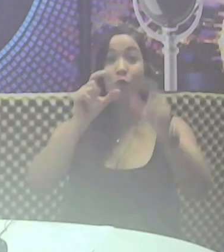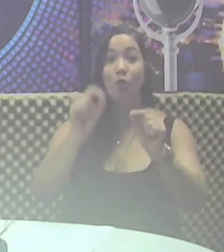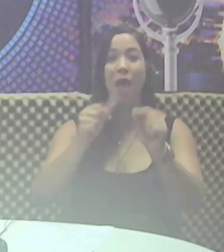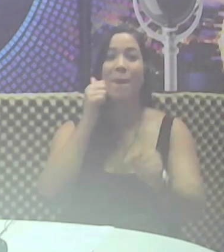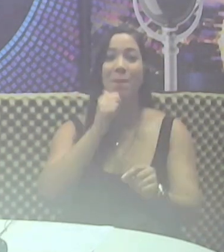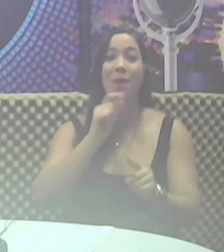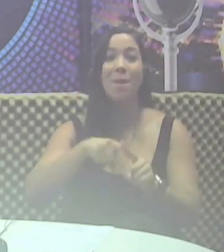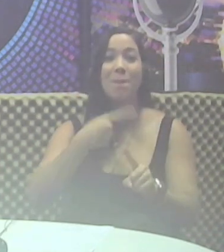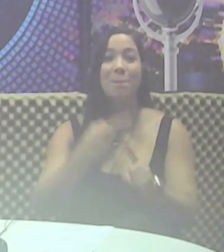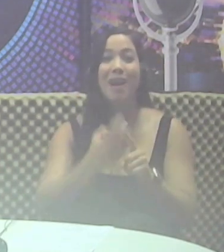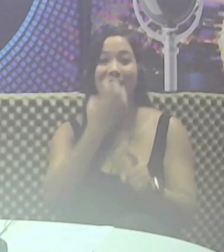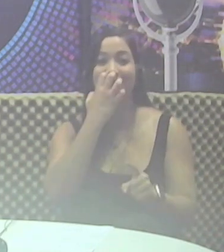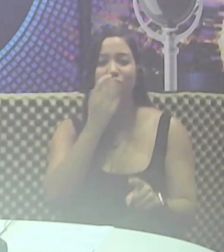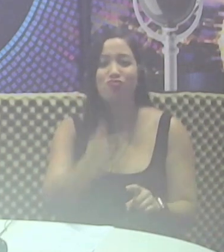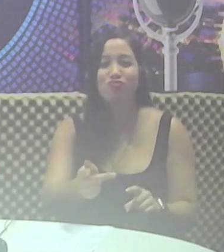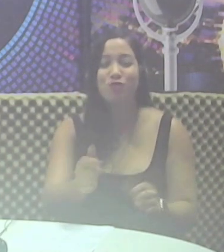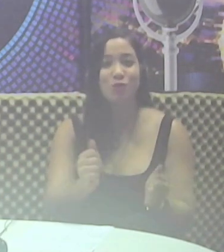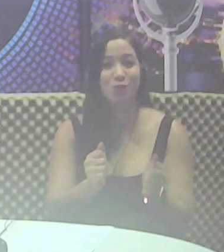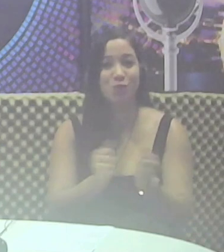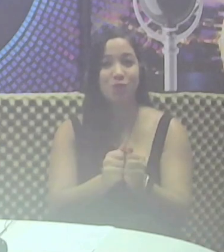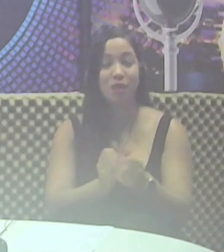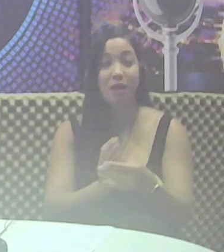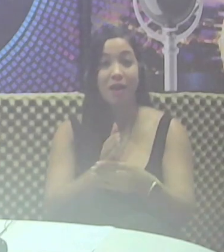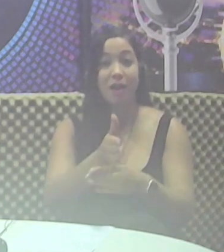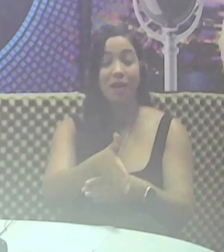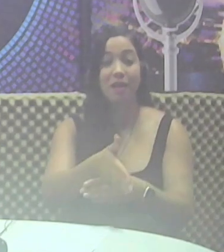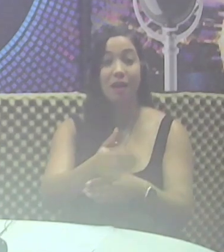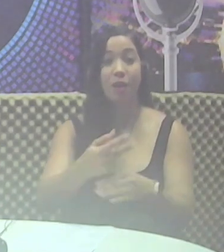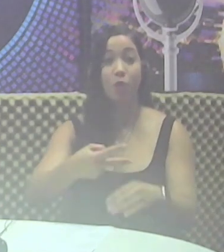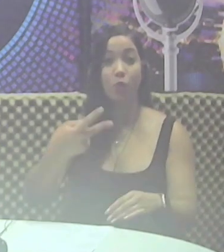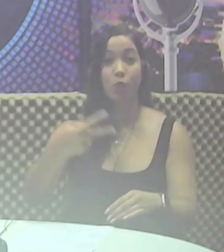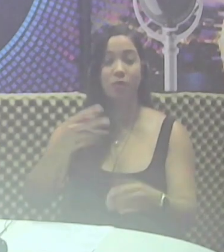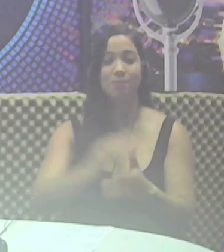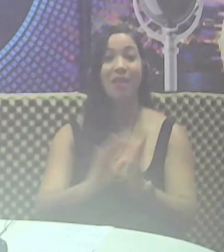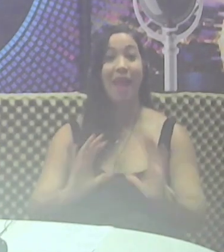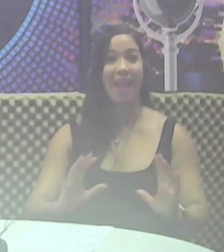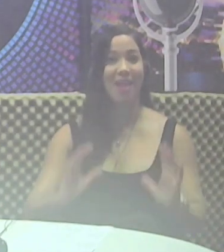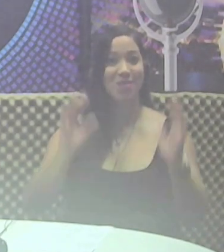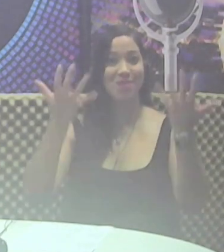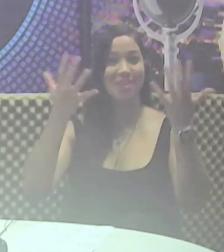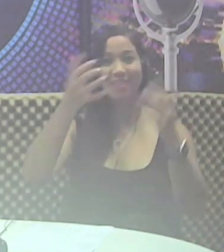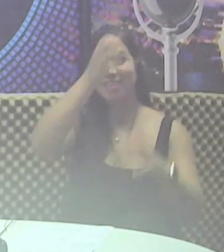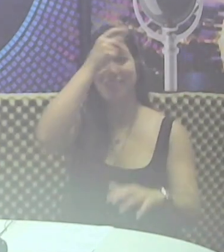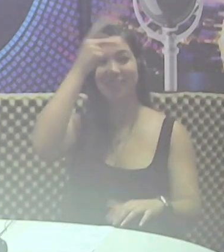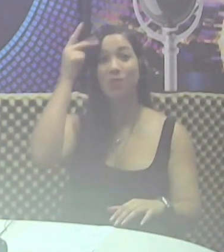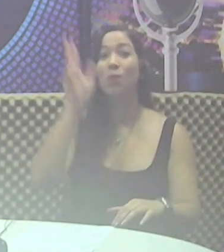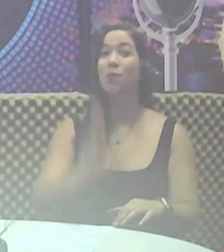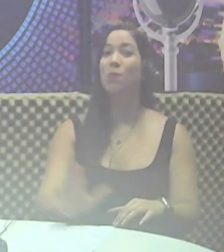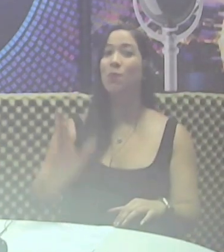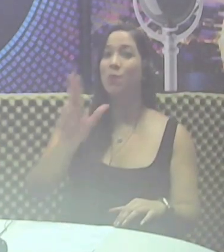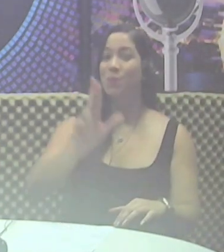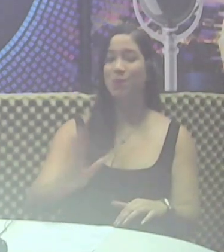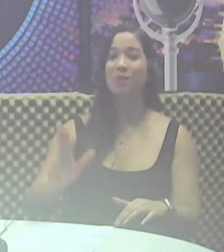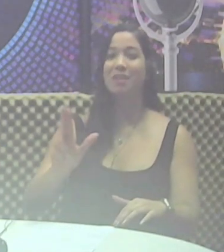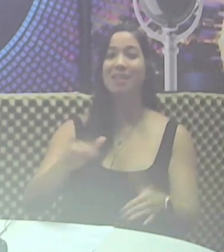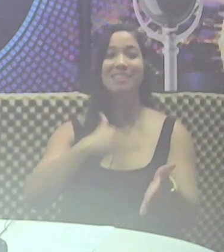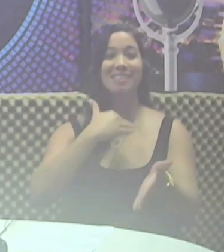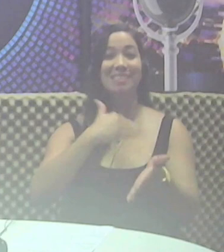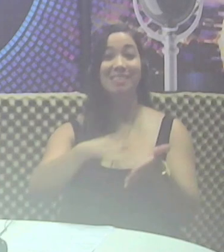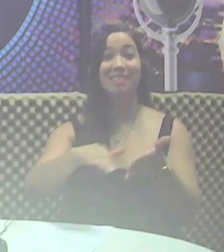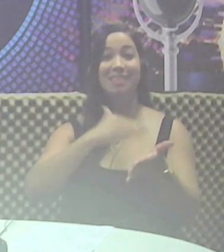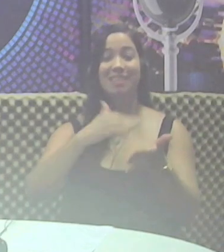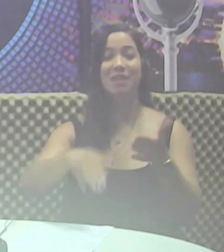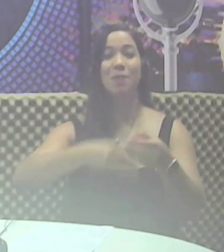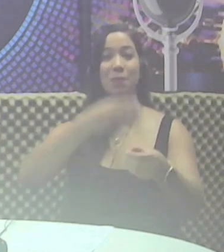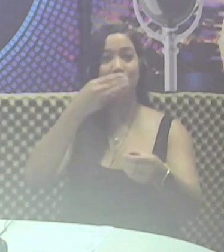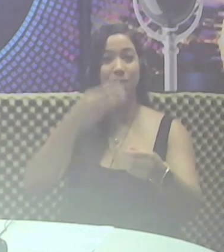pets. A entrada é pela Portaria 2. O evento é promovido pela Prefeitura de Uberlândia, por meio da Secretaria